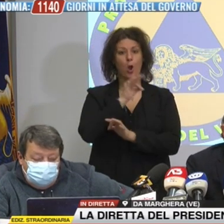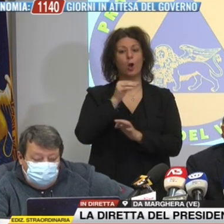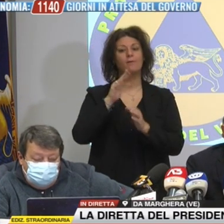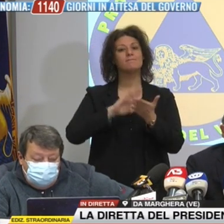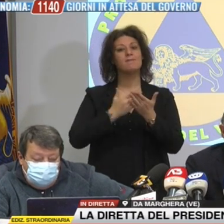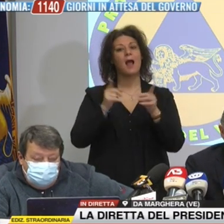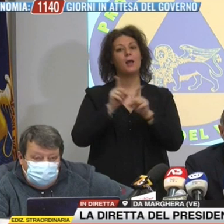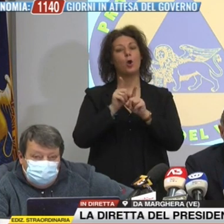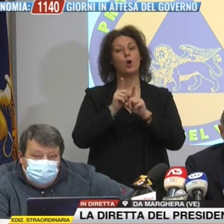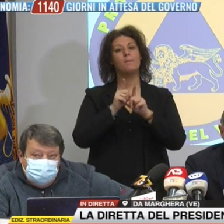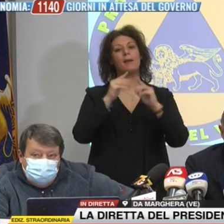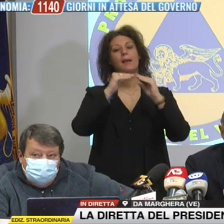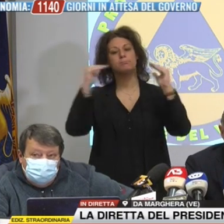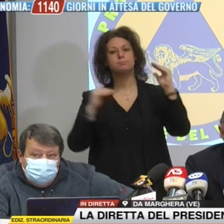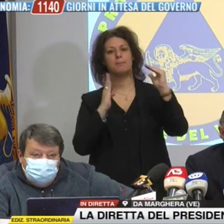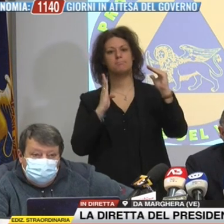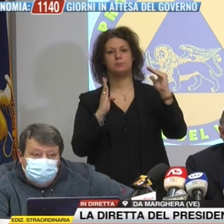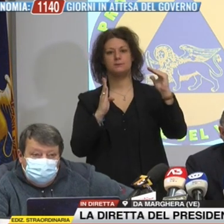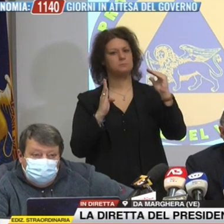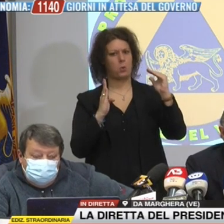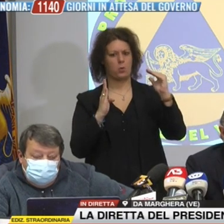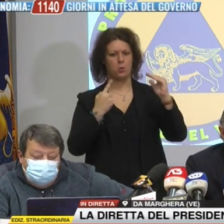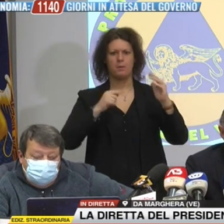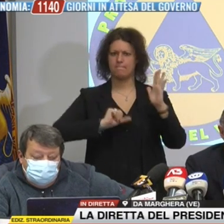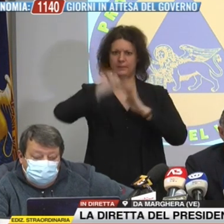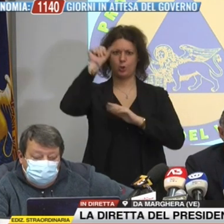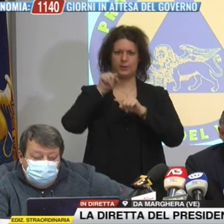noi è una priorità, insomma. Ecco, e rispetto a...